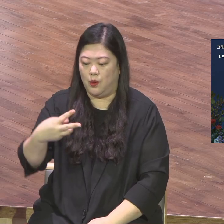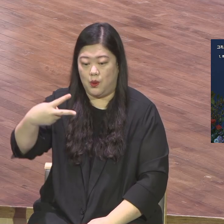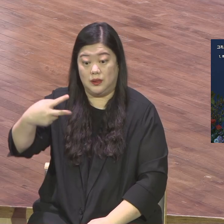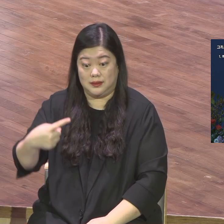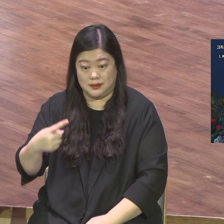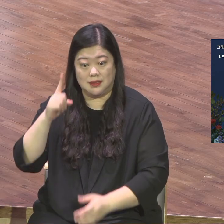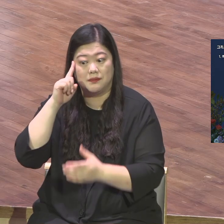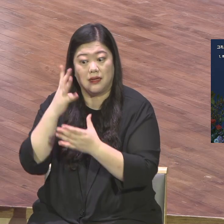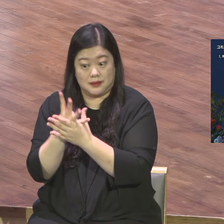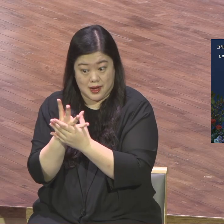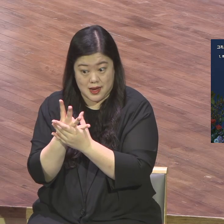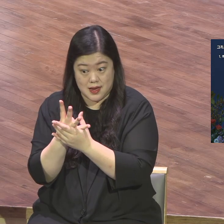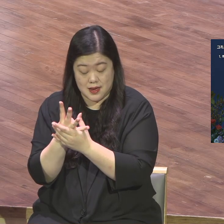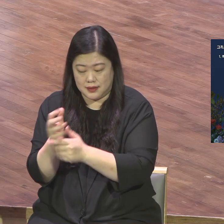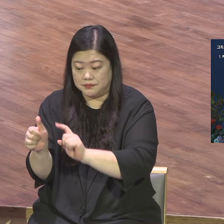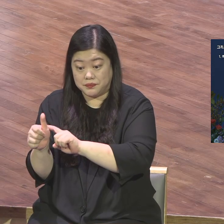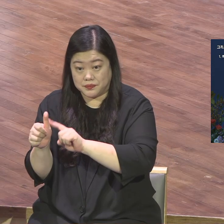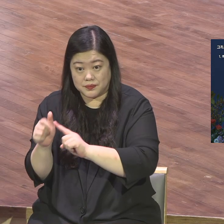바울은